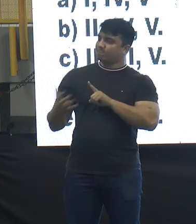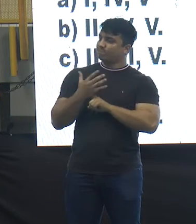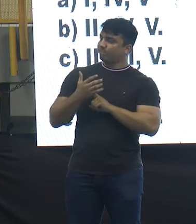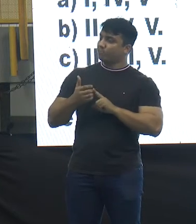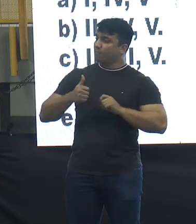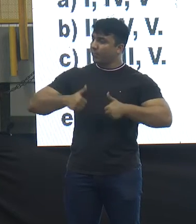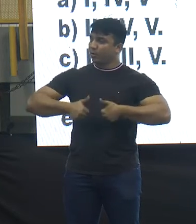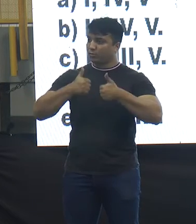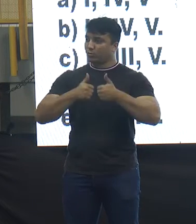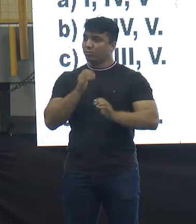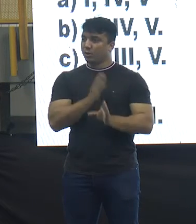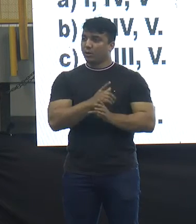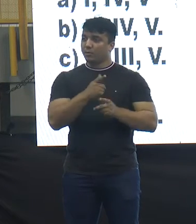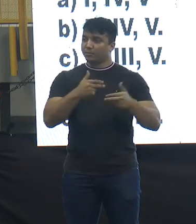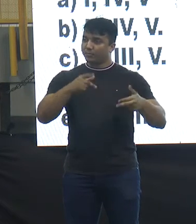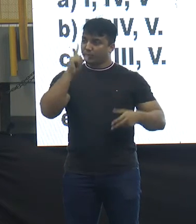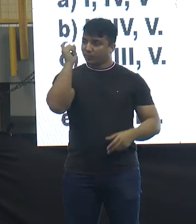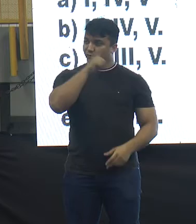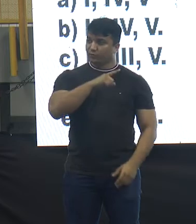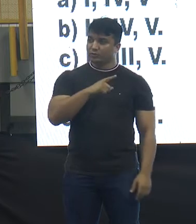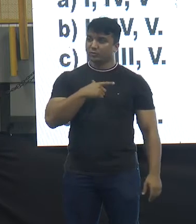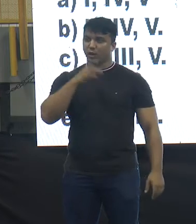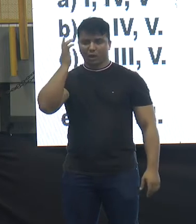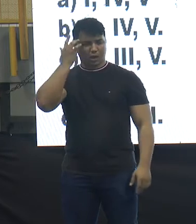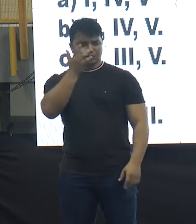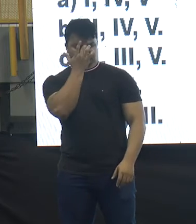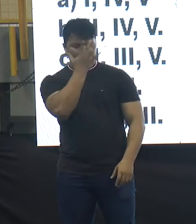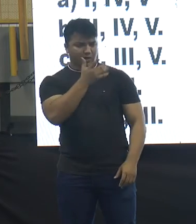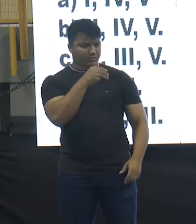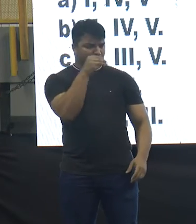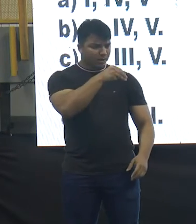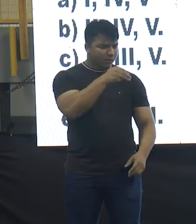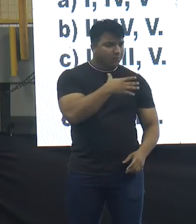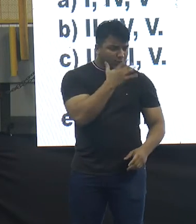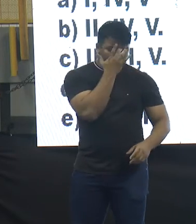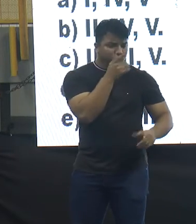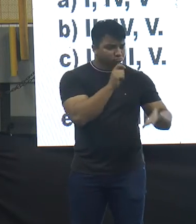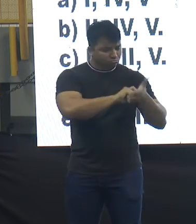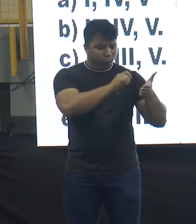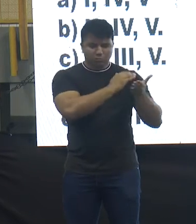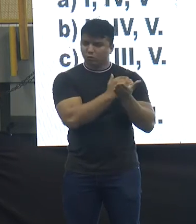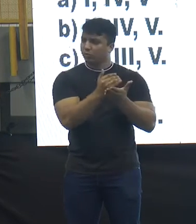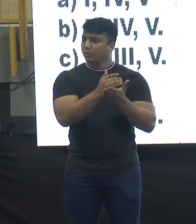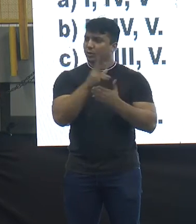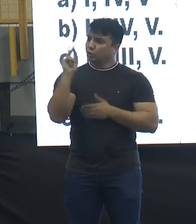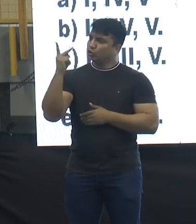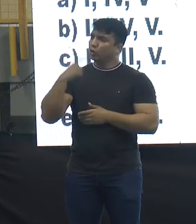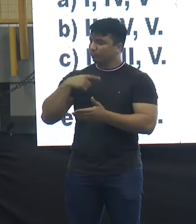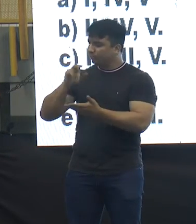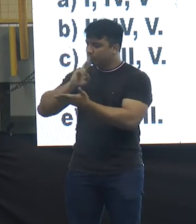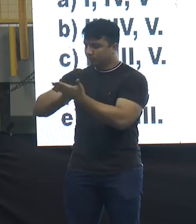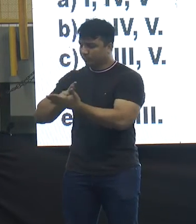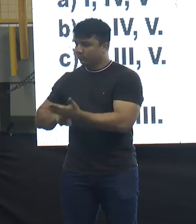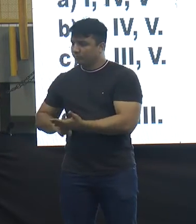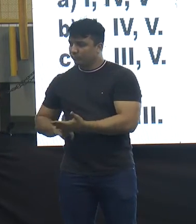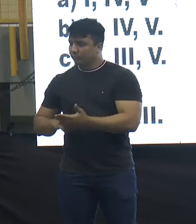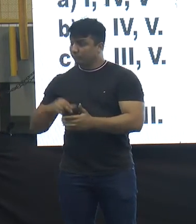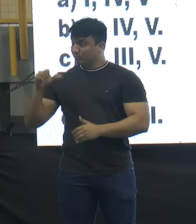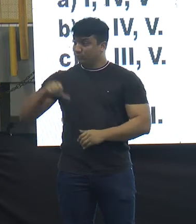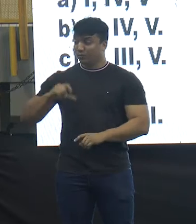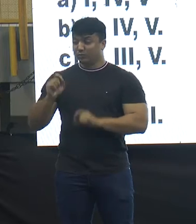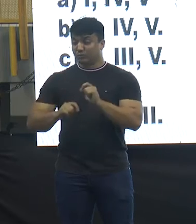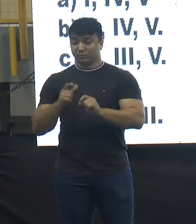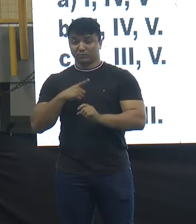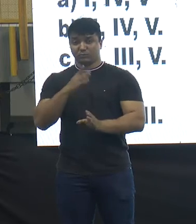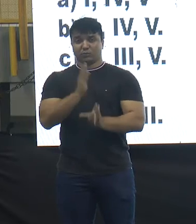enfrentar a parte mais difícil da prova. Comece pelo aquilo que você acha que é mais fácil. Se é matemática, comece com matemática. Se é história, começa por história. Porque a pior coisa do mundo é